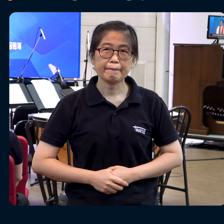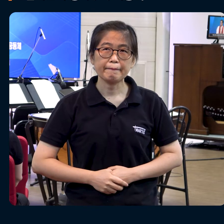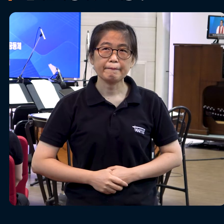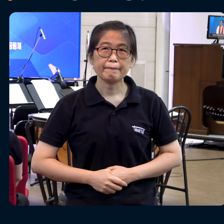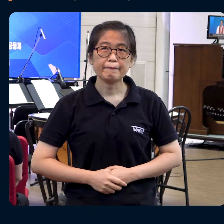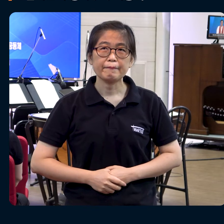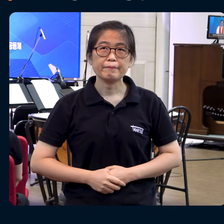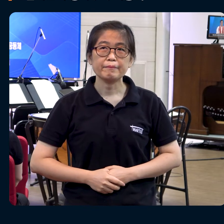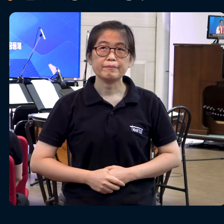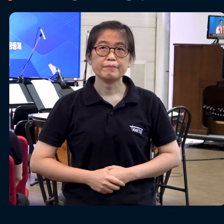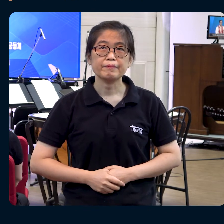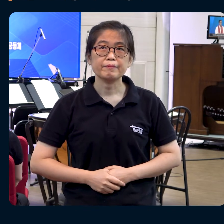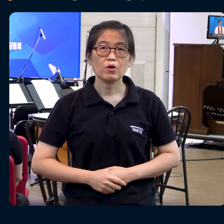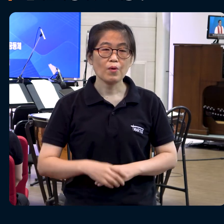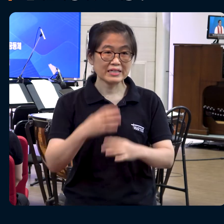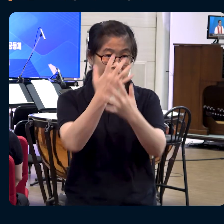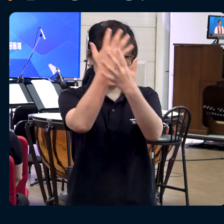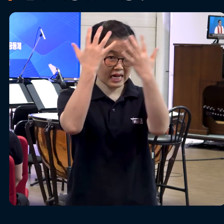제가 너무 놀래요.